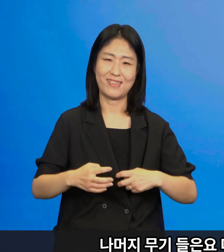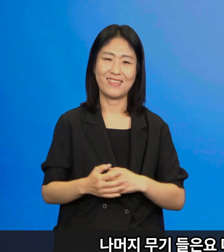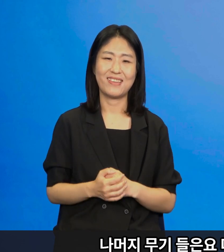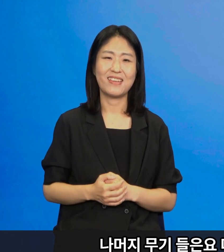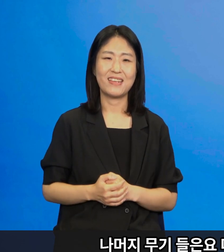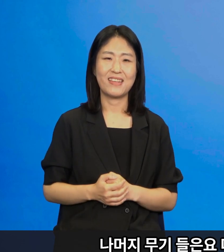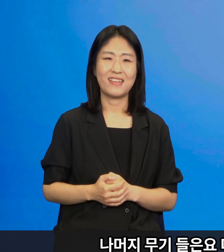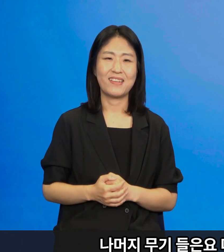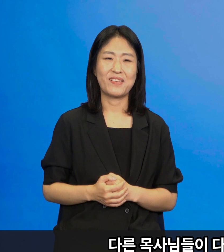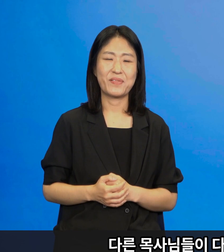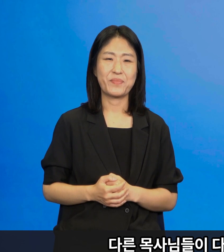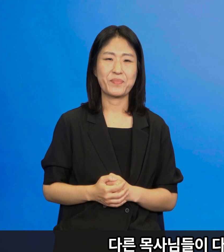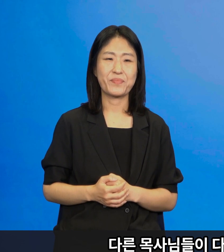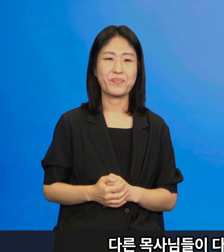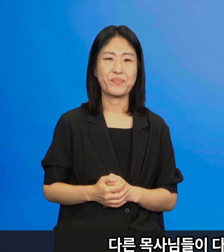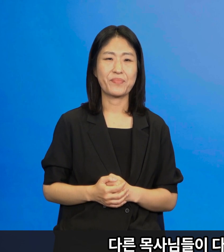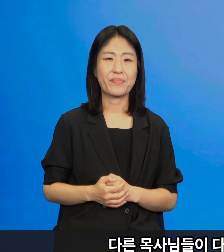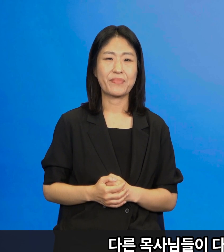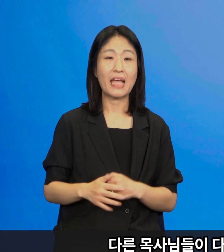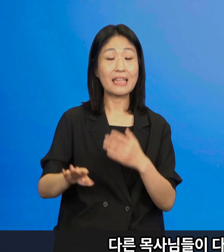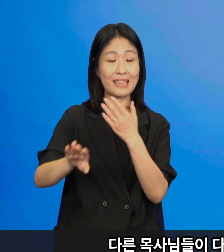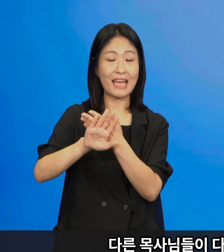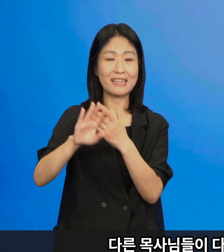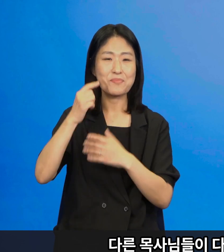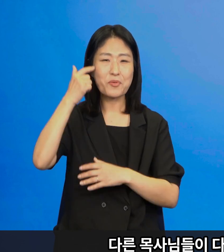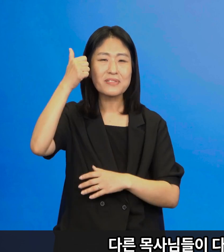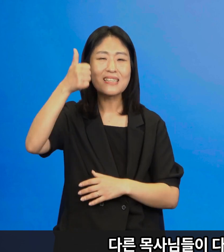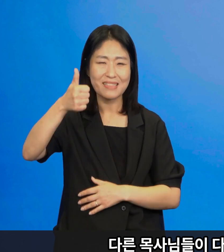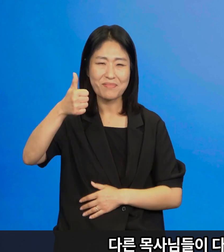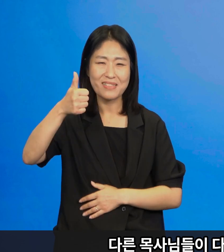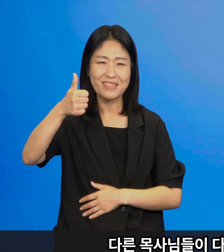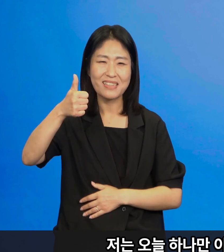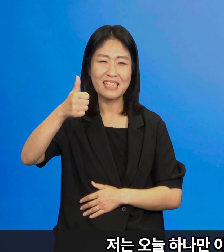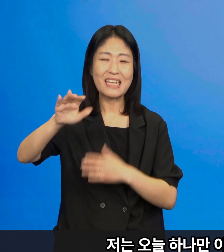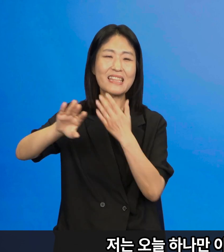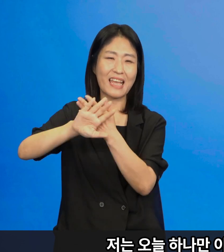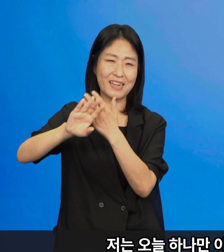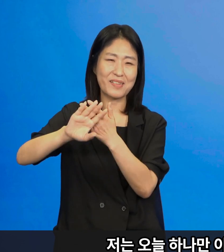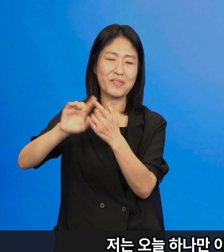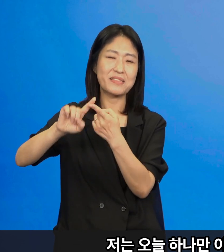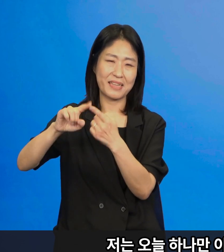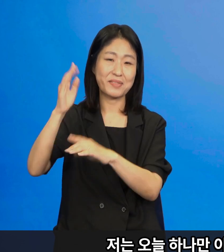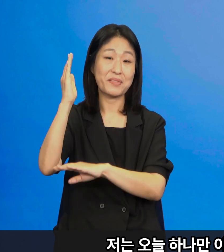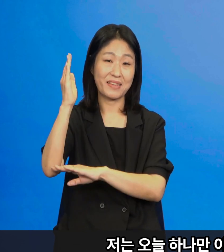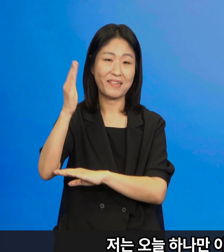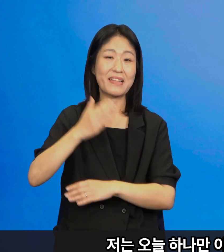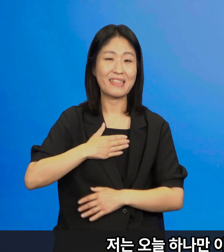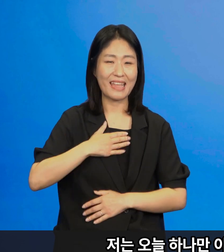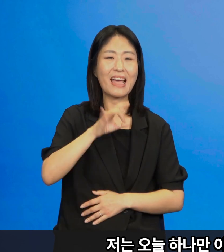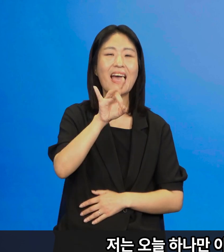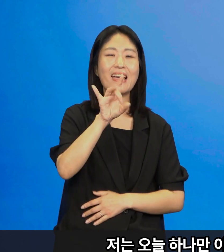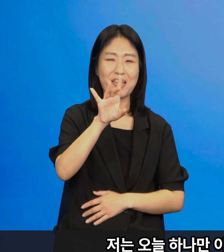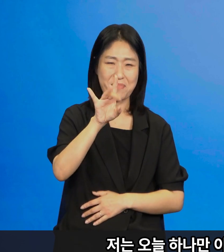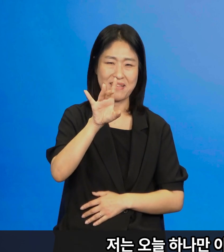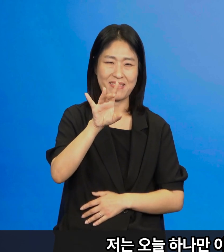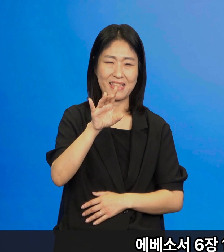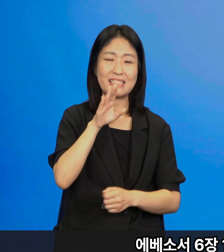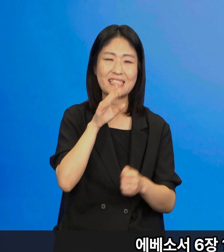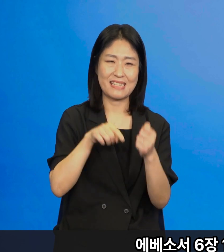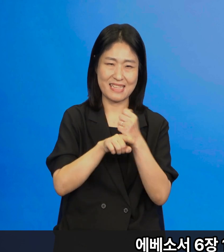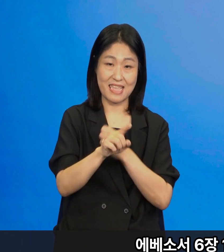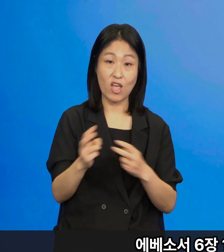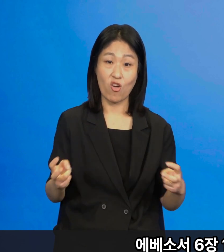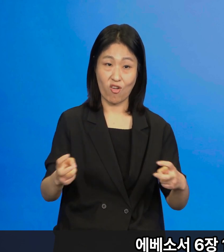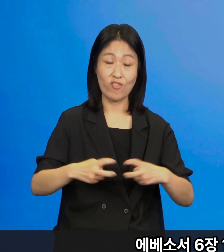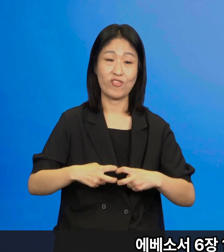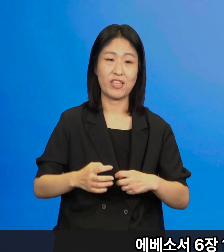이제 알려드릴게요. 예, 다른 목사님들이, 다른 무기들은 다른 목사님들이 알려드리고 저는 오늘 하나만 이제 나누도록 하겠습니다.